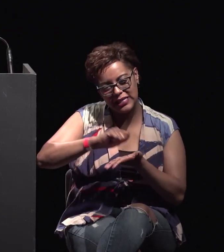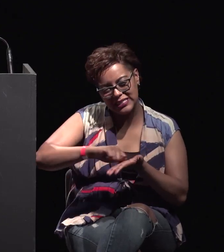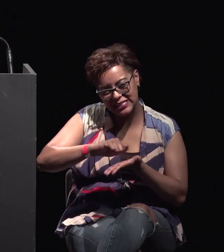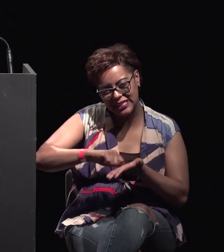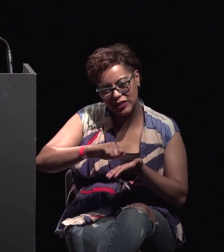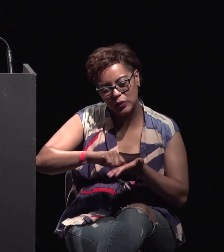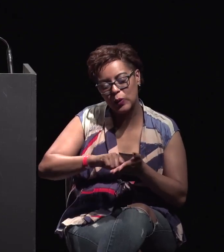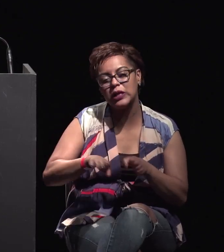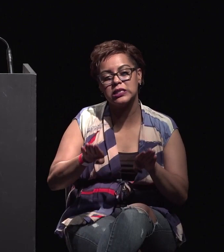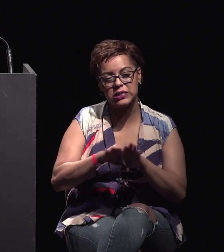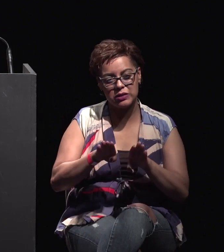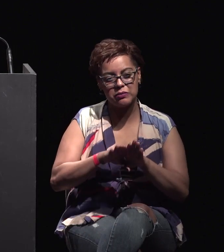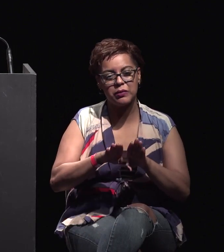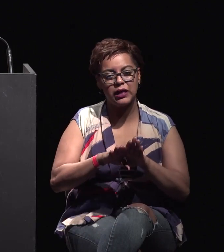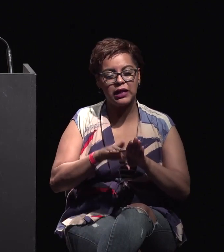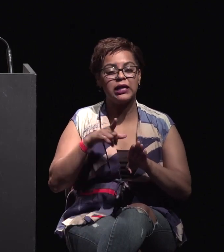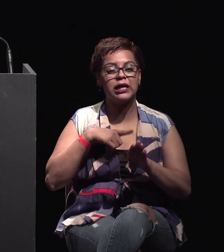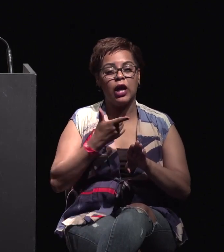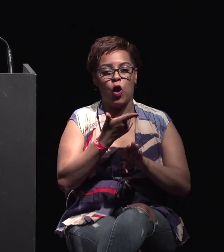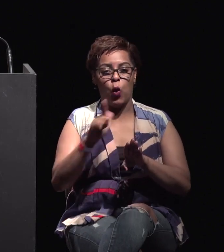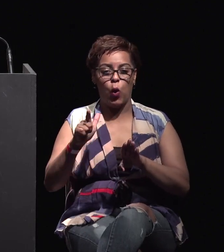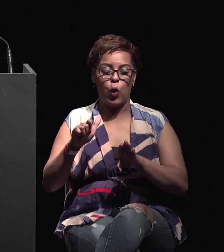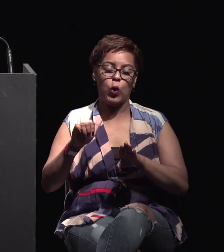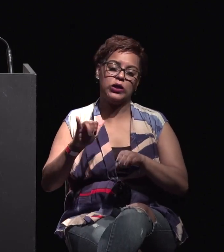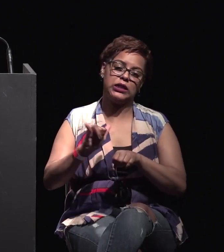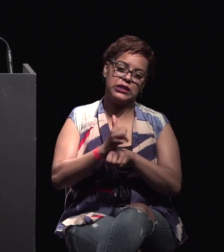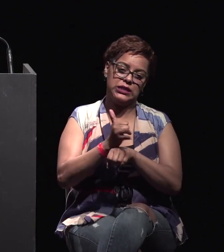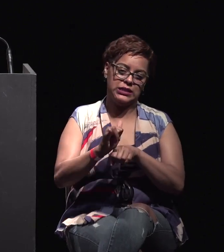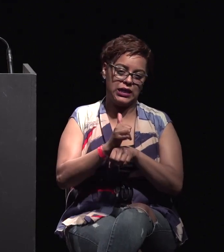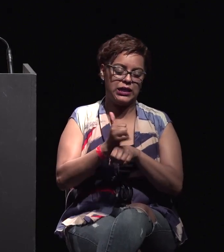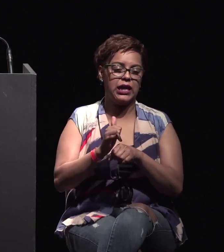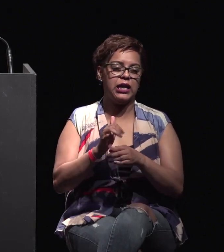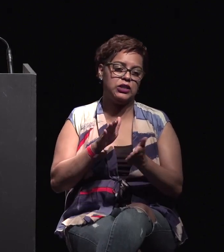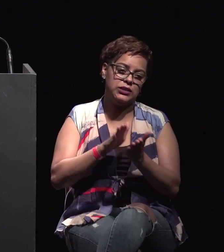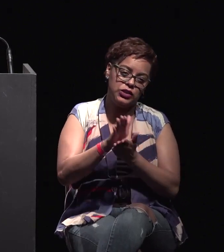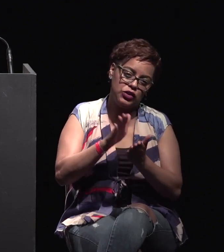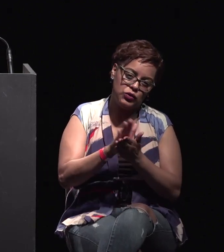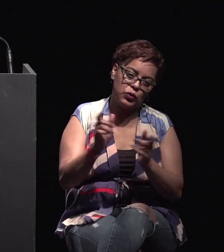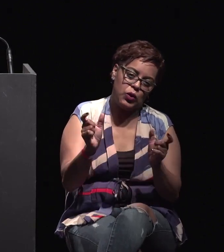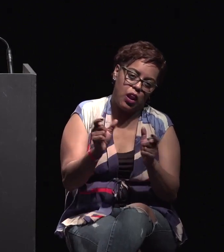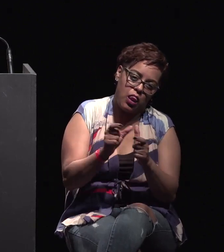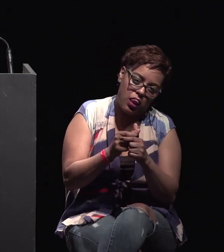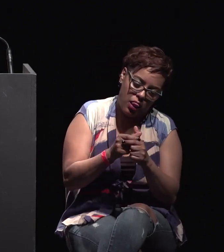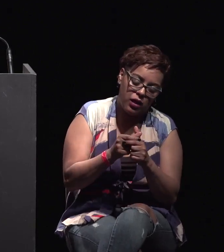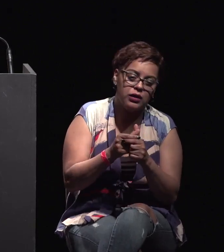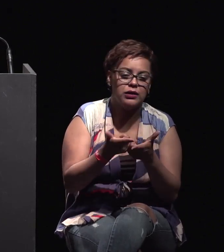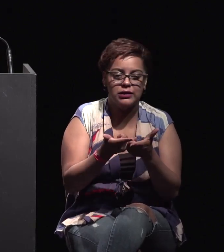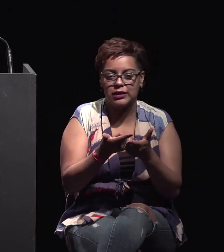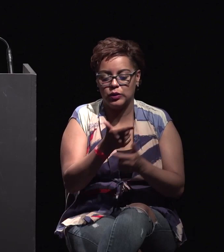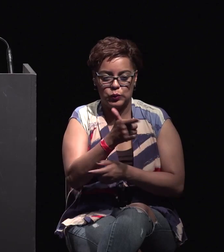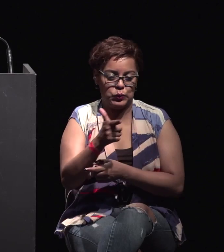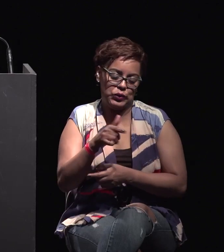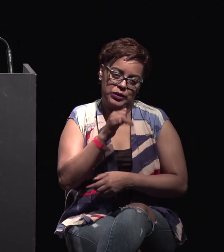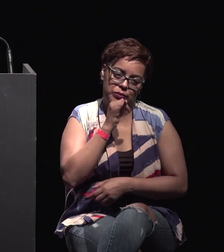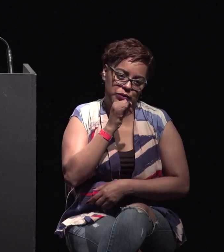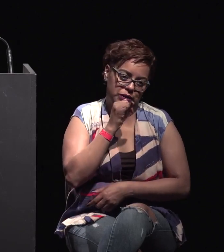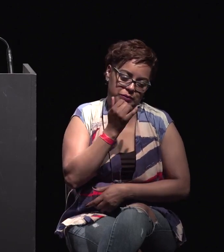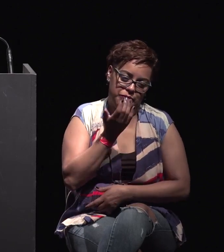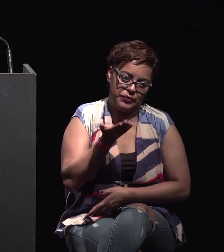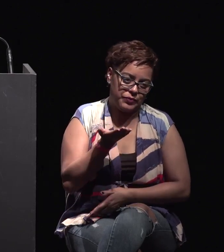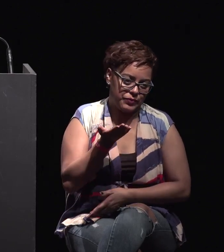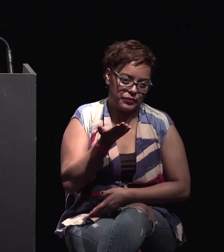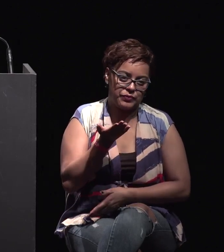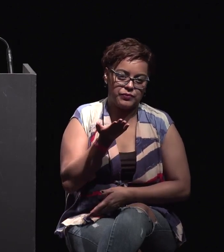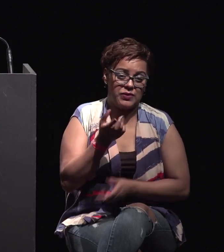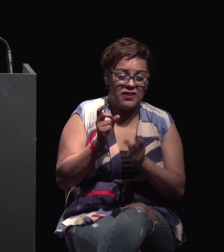por fora, né? Ainda também estão em editoras pequenas e médias, não tem números